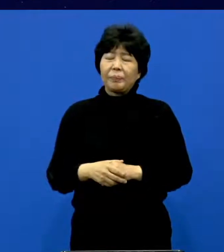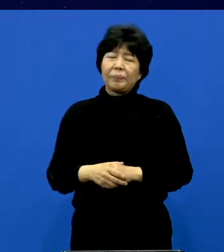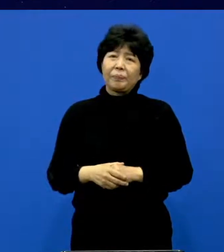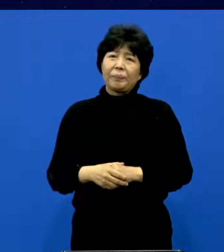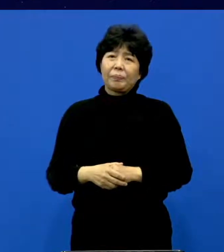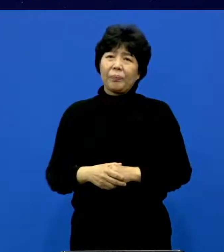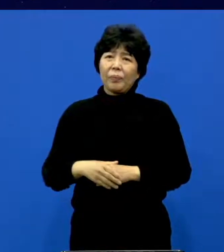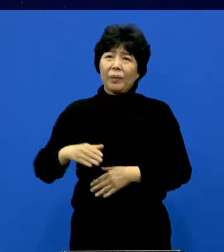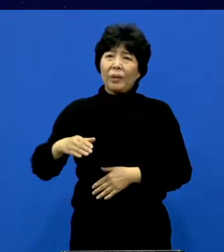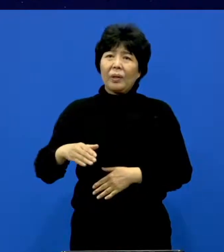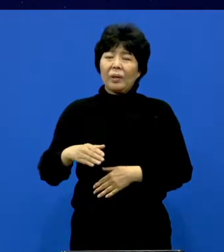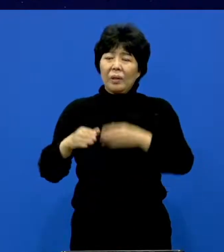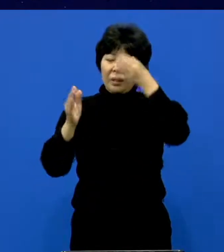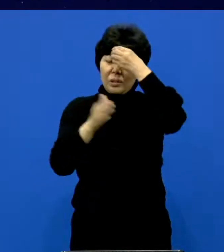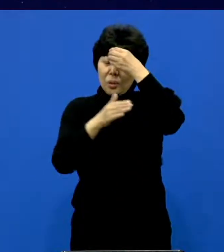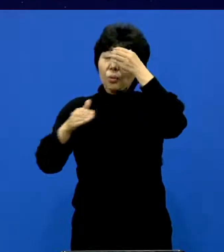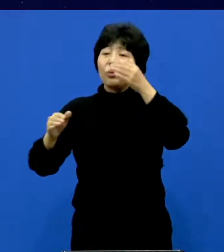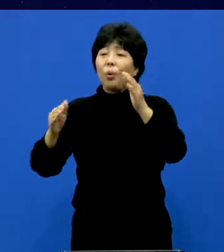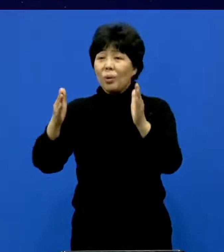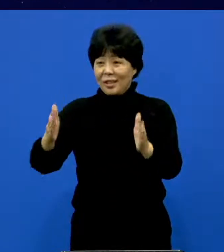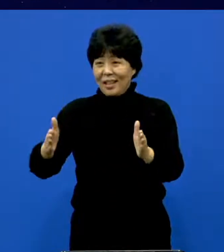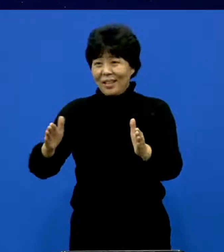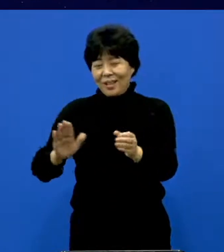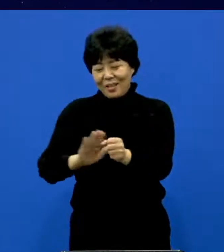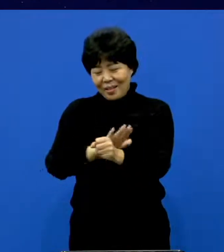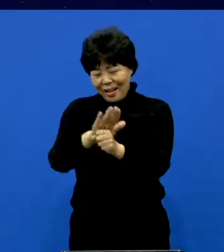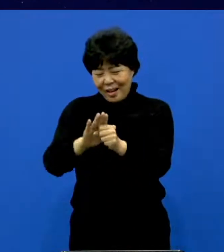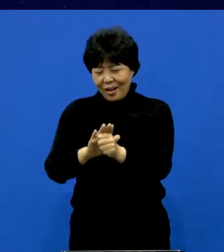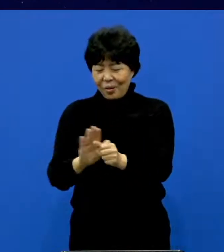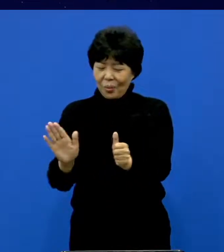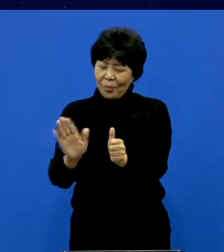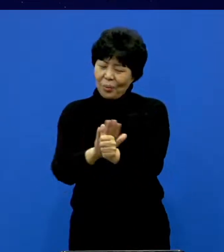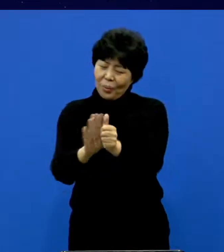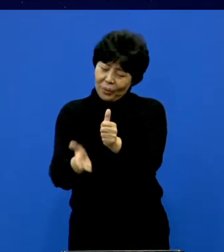우리끼리 사랑하고, 우리끼리 하나 되고, 우리끼리 서로 격려하고,